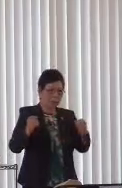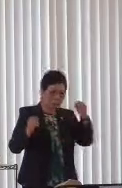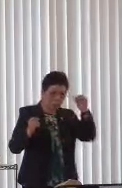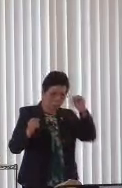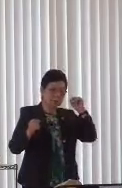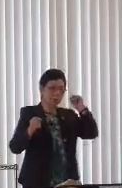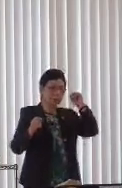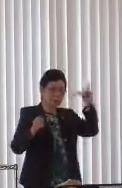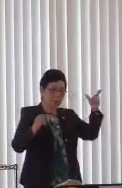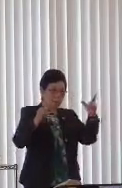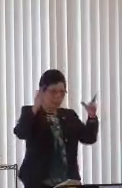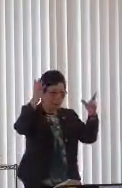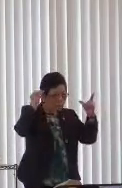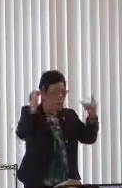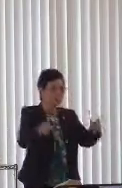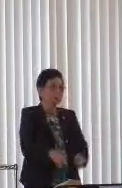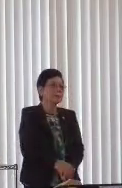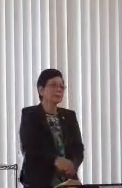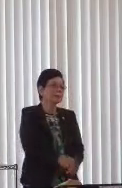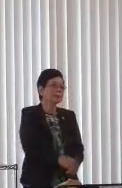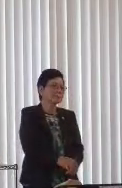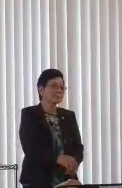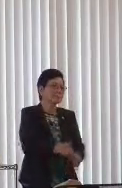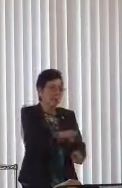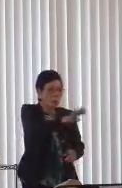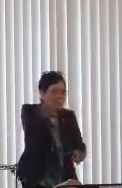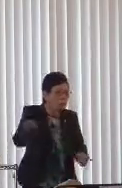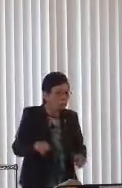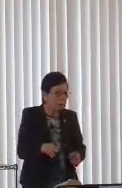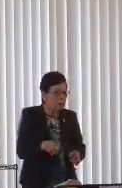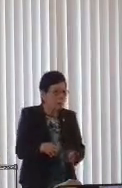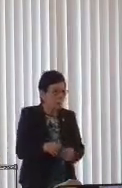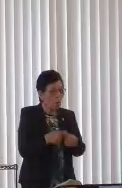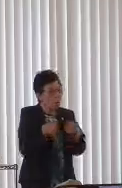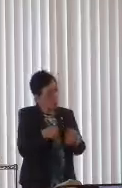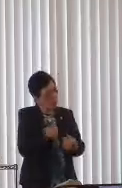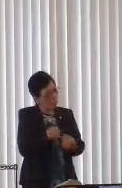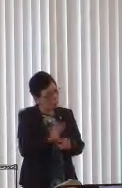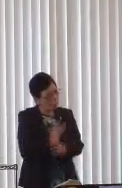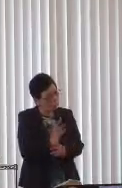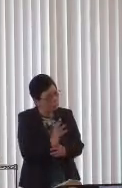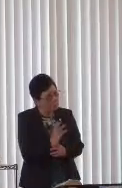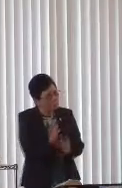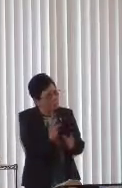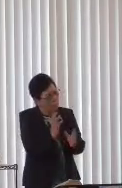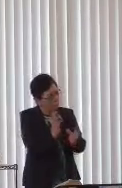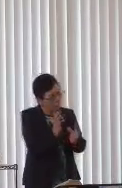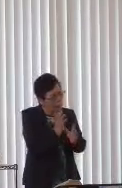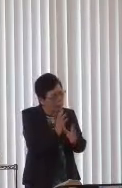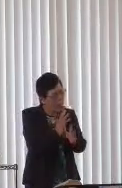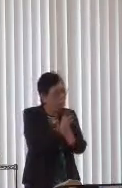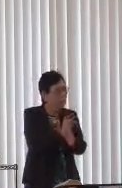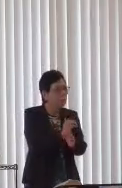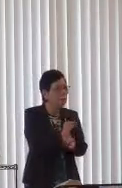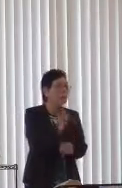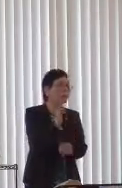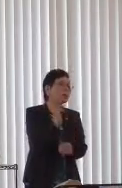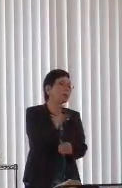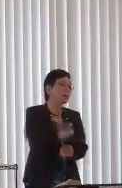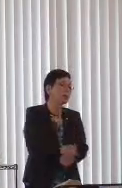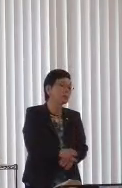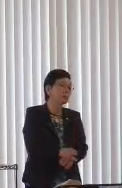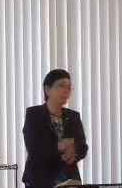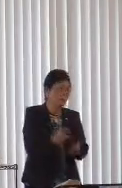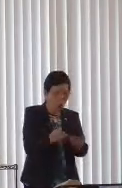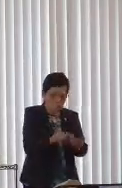った。油を分けてください、私たちの灯火は消えそうです。賢い乙女たちは答えた。分けてあげるほどはありません